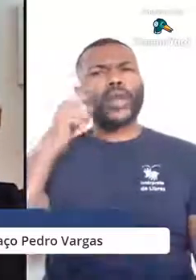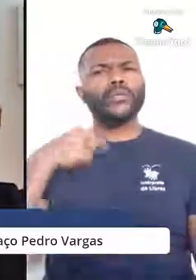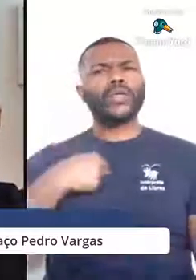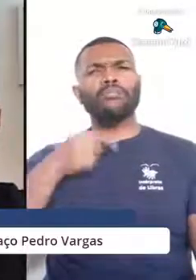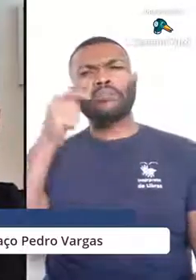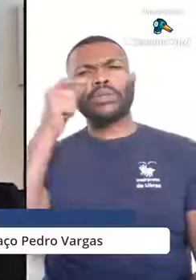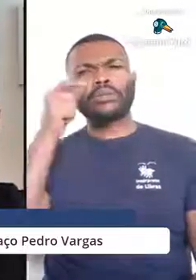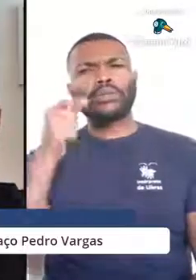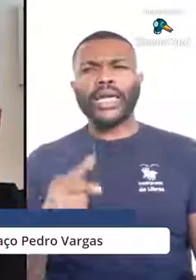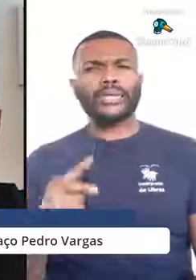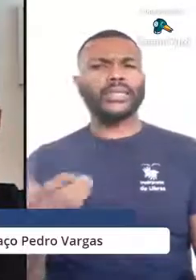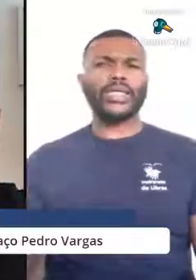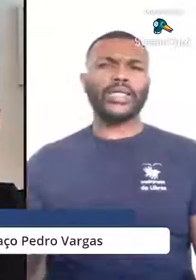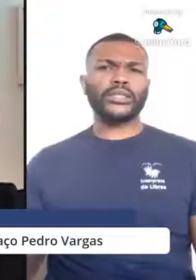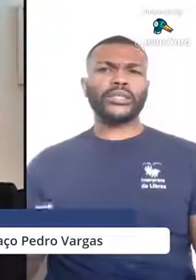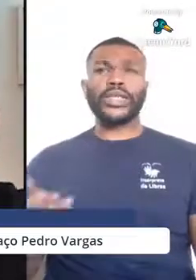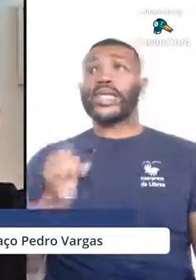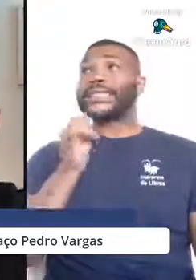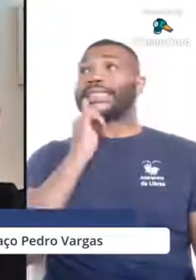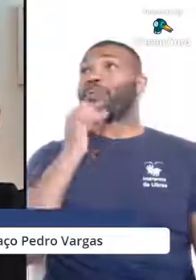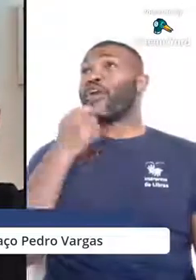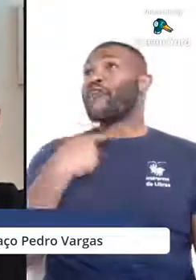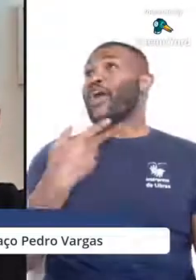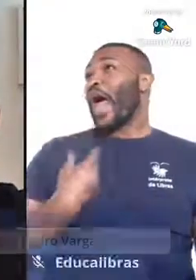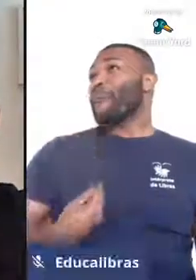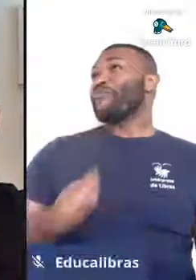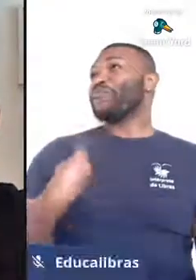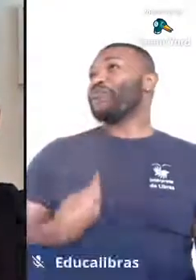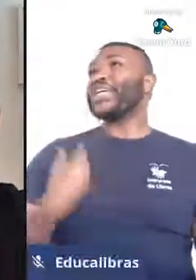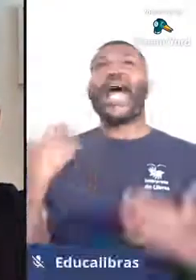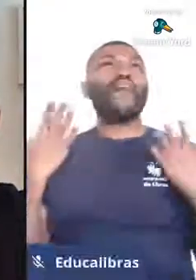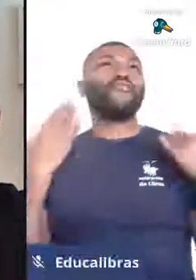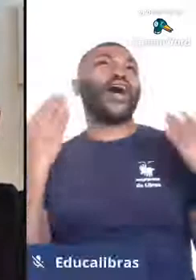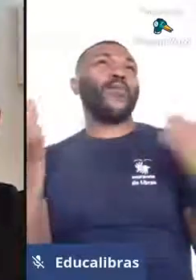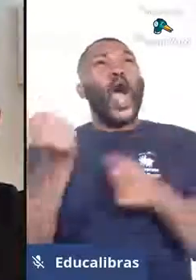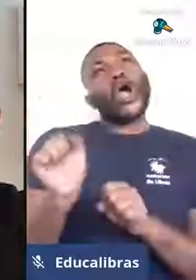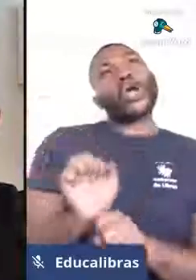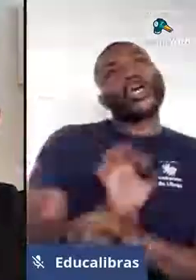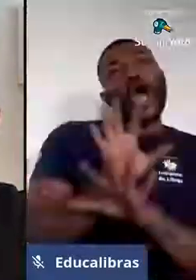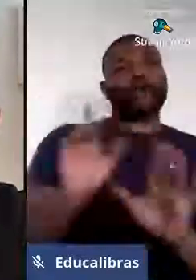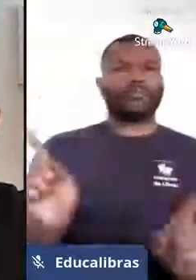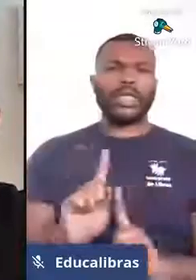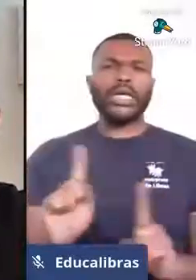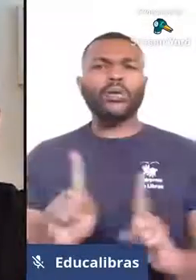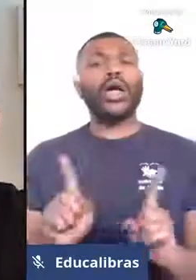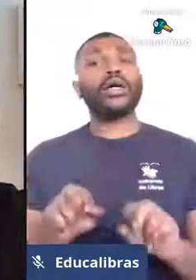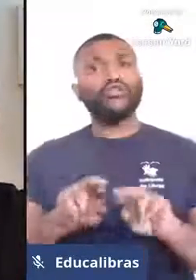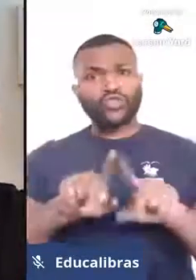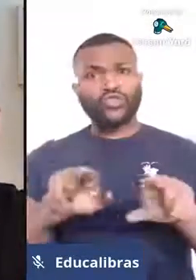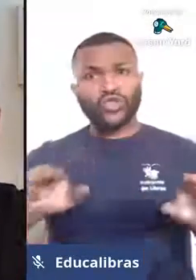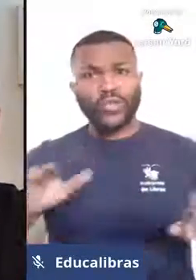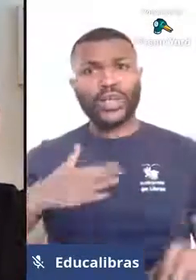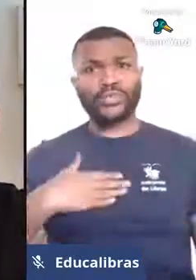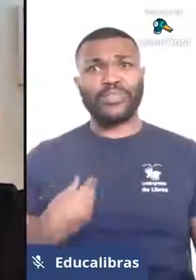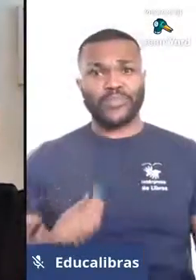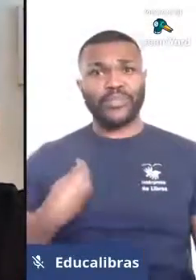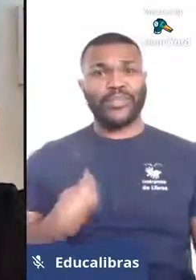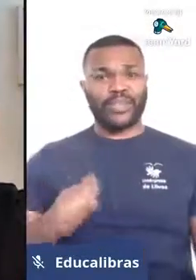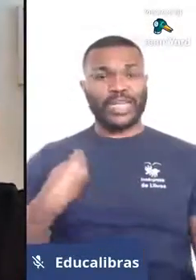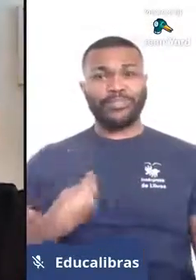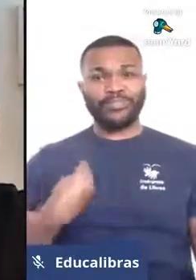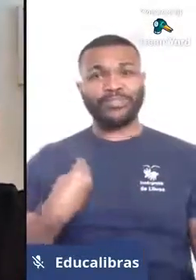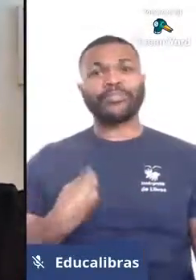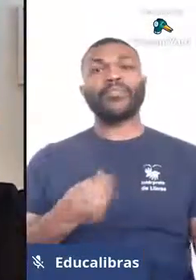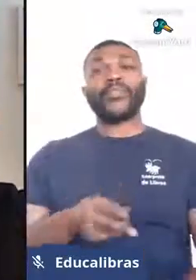Não diria que é gloriosa, mas é bastante interessante e muito variada. E todos